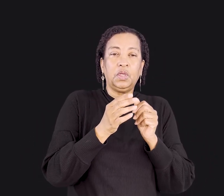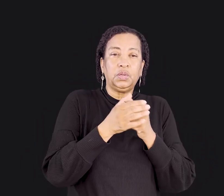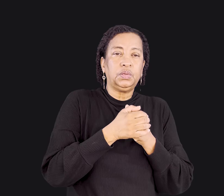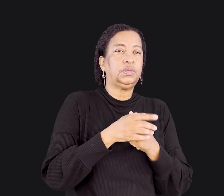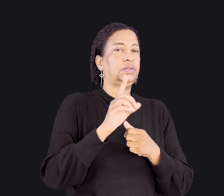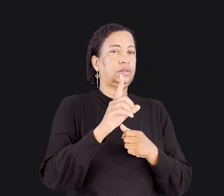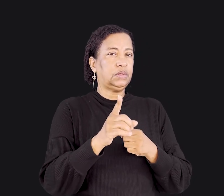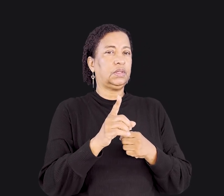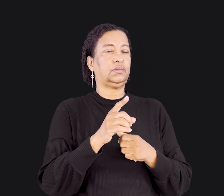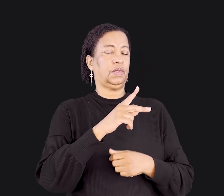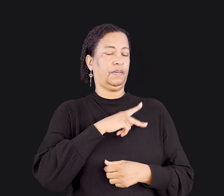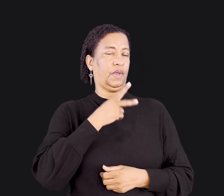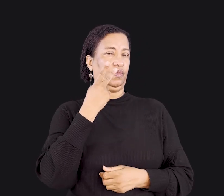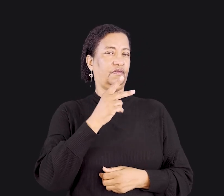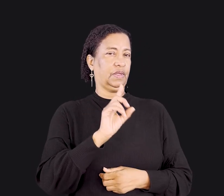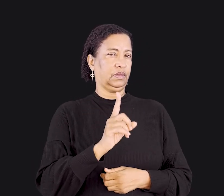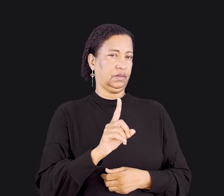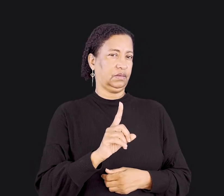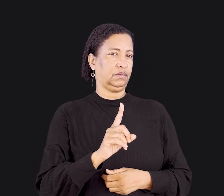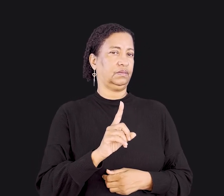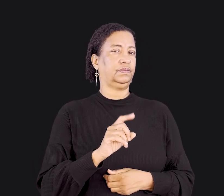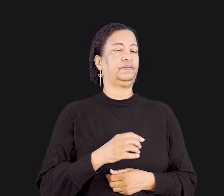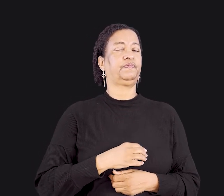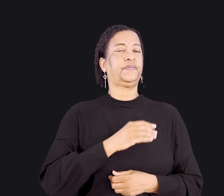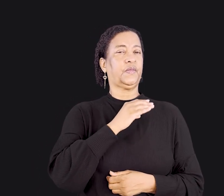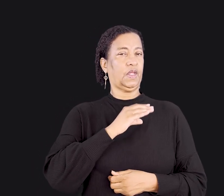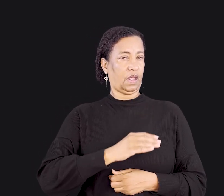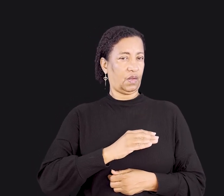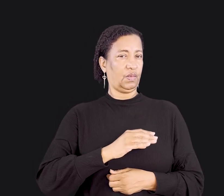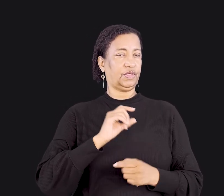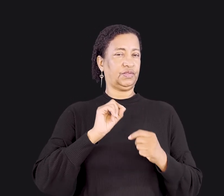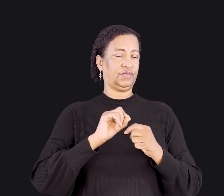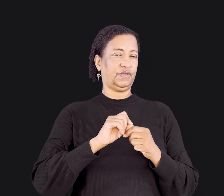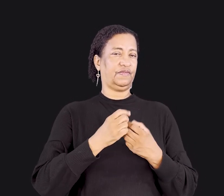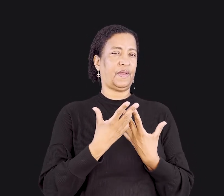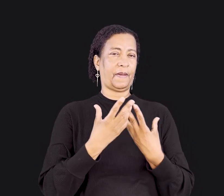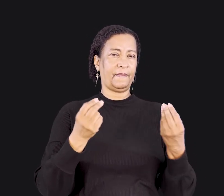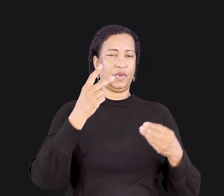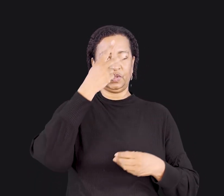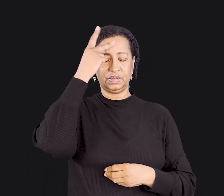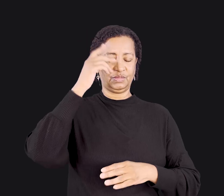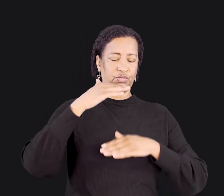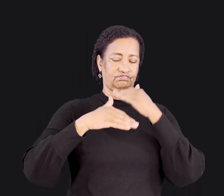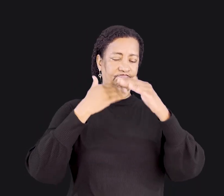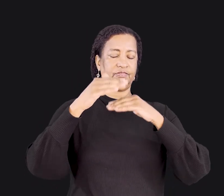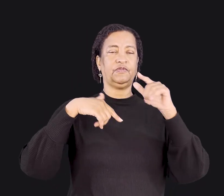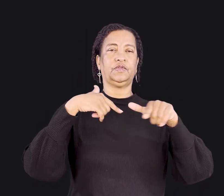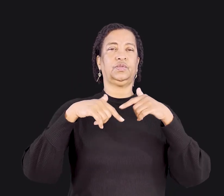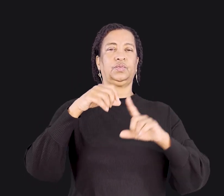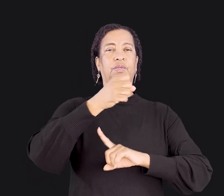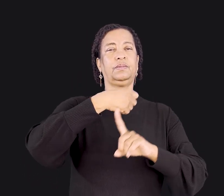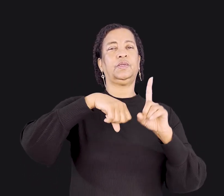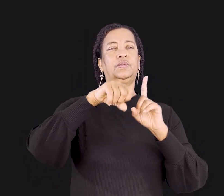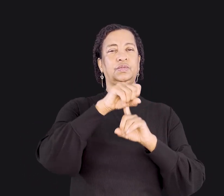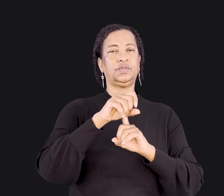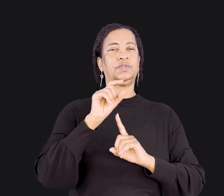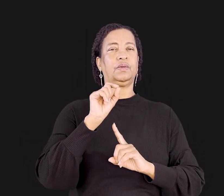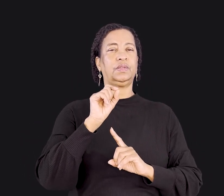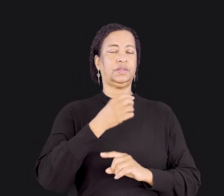mas não é isso que Paulo está falando. A compaixão que leva tantas pessoas a desenvolver um trabalho social vem do fato delas